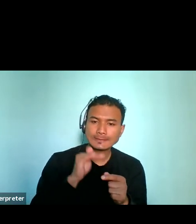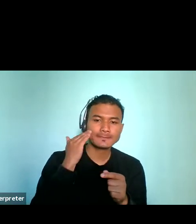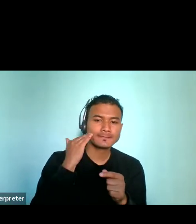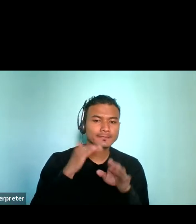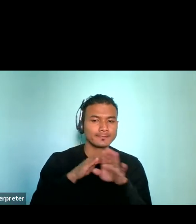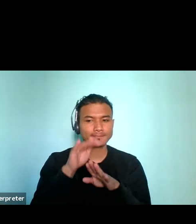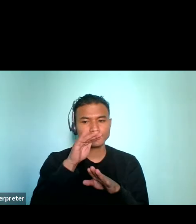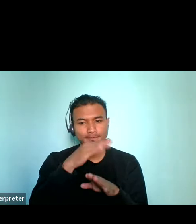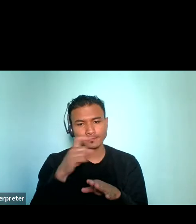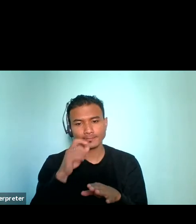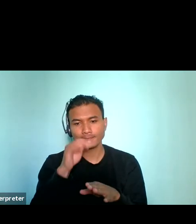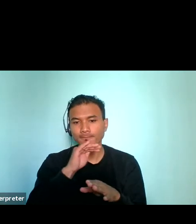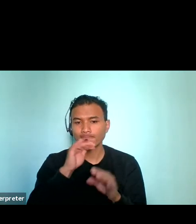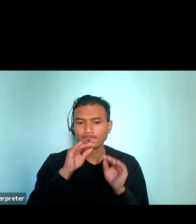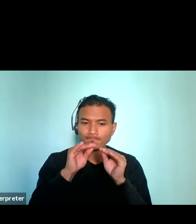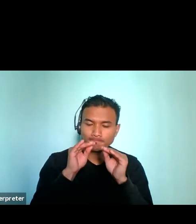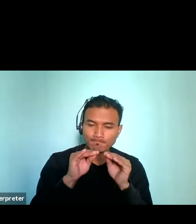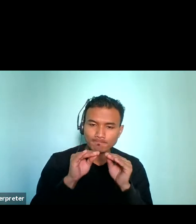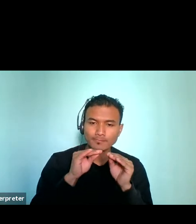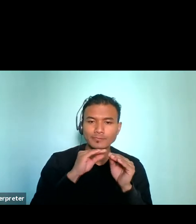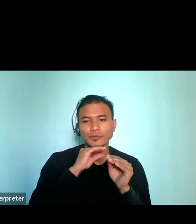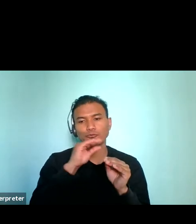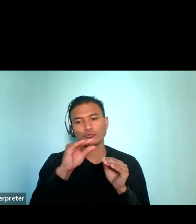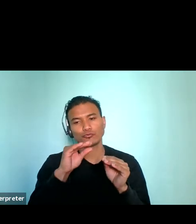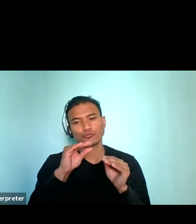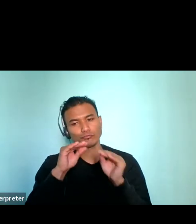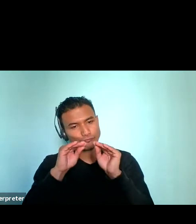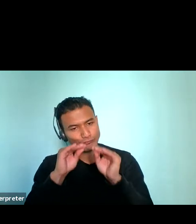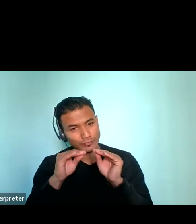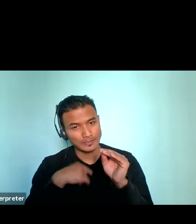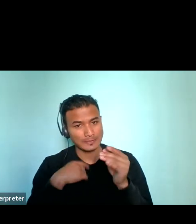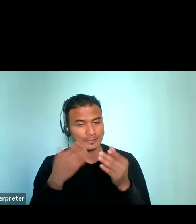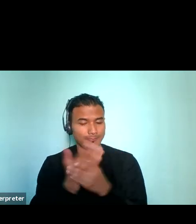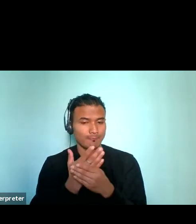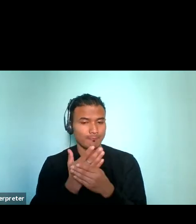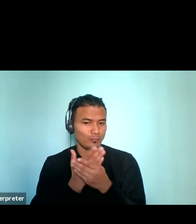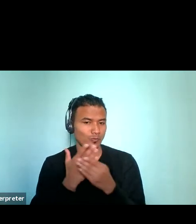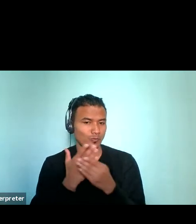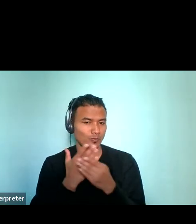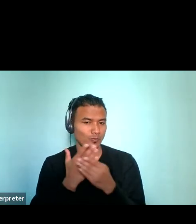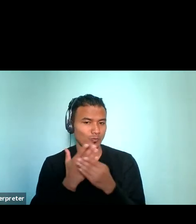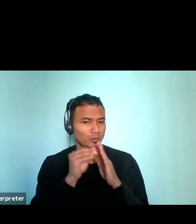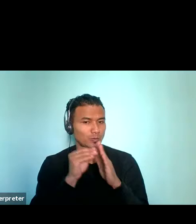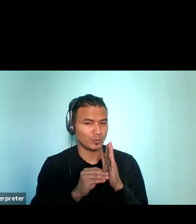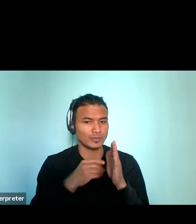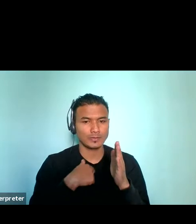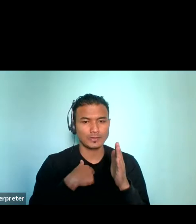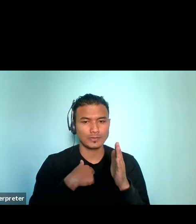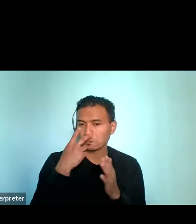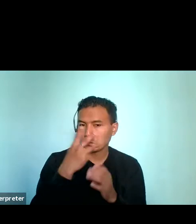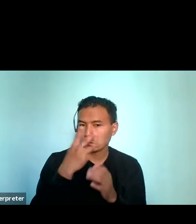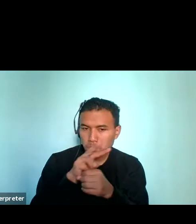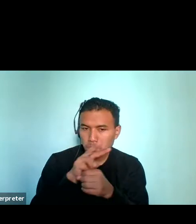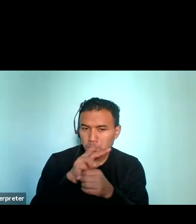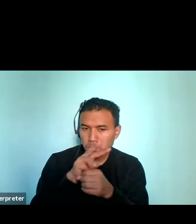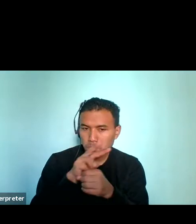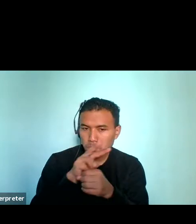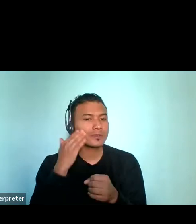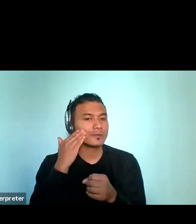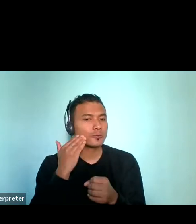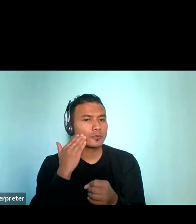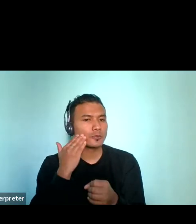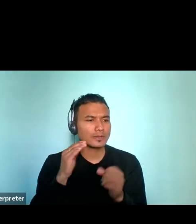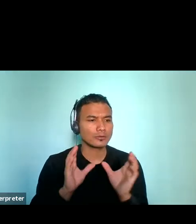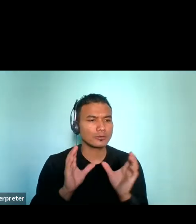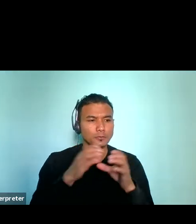Saya memotret dan menyaksikan para perempuan yang ada di Serikat Tani itu menjadi leading sector atau pemimpin